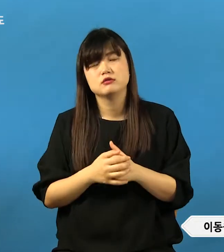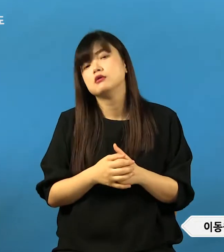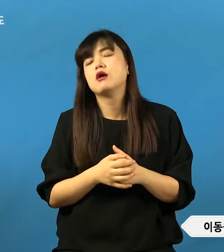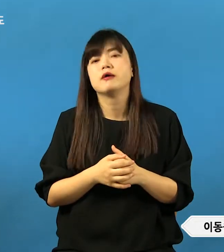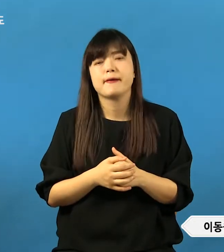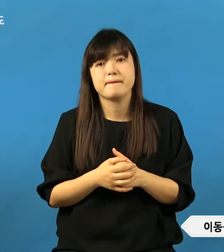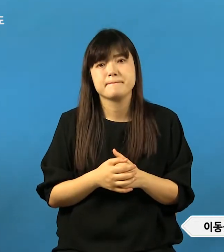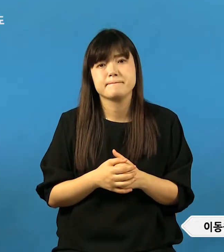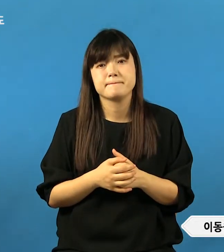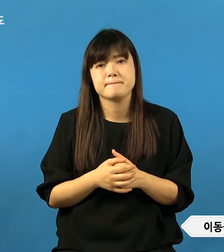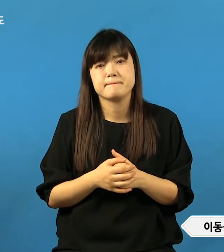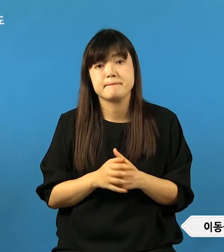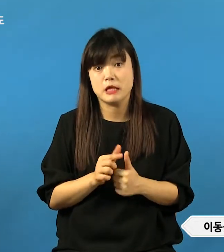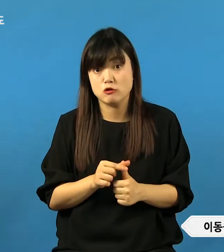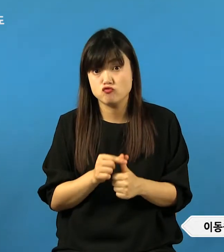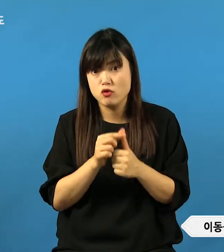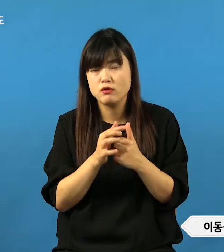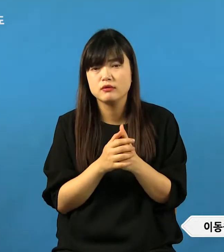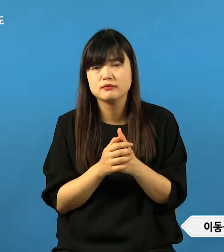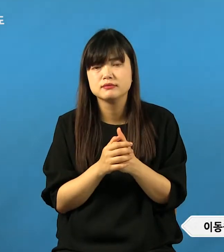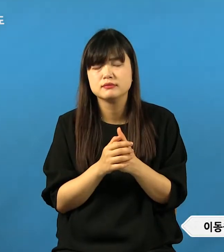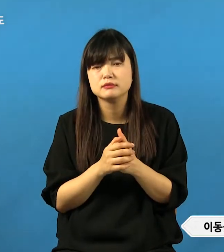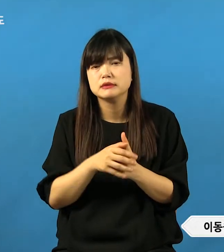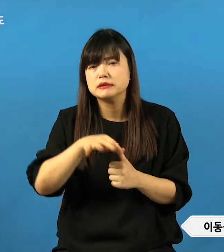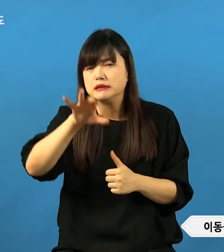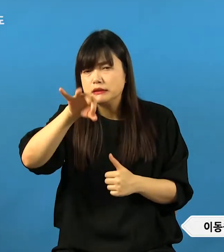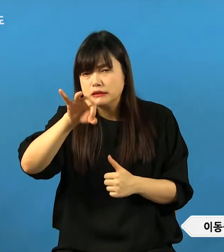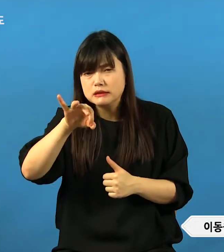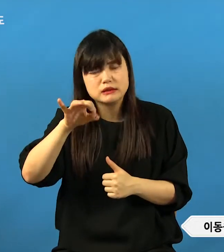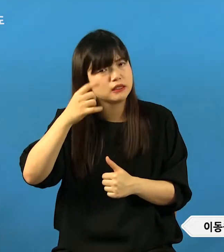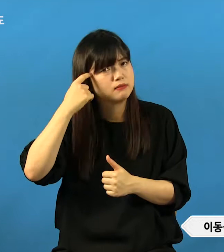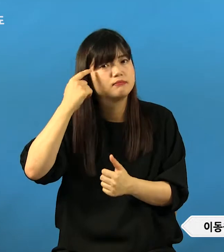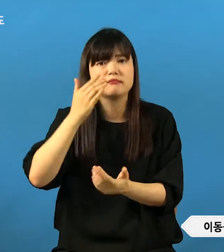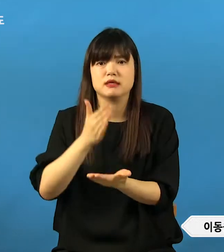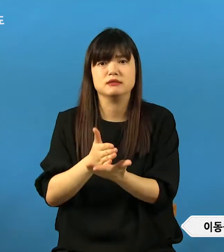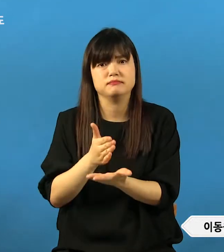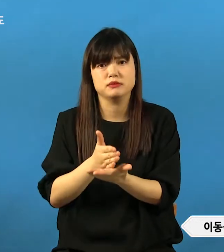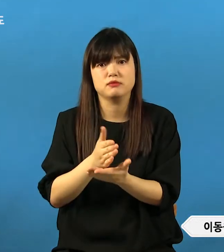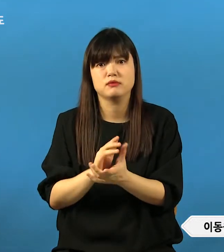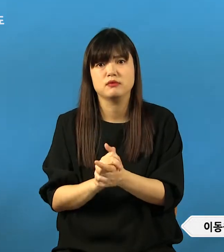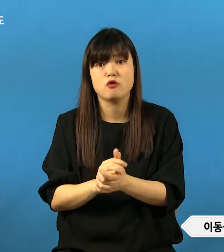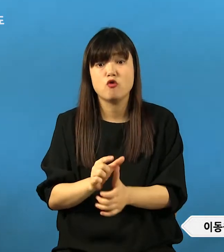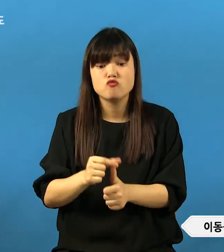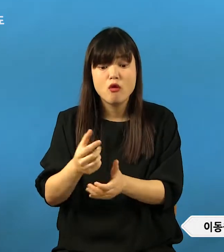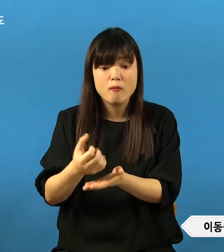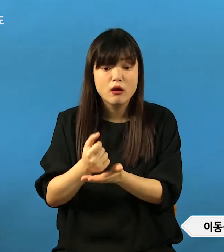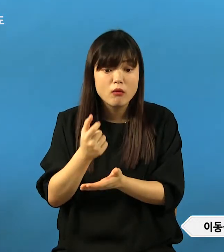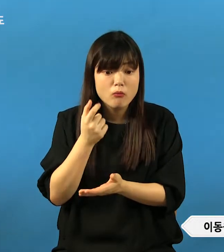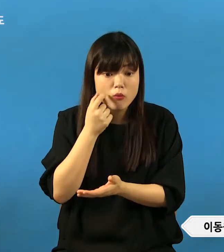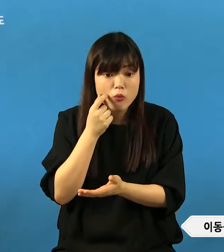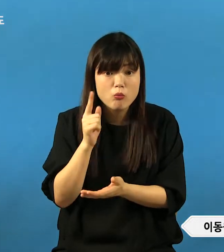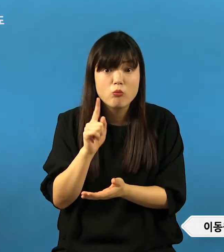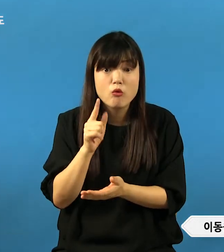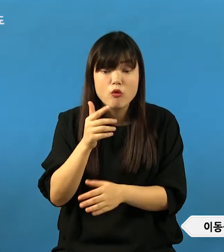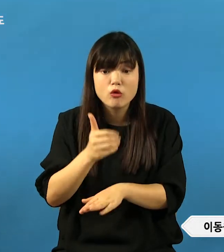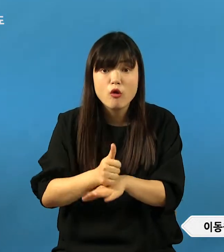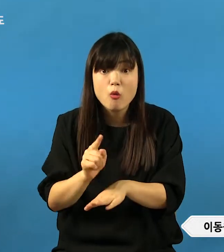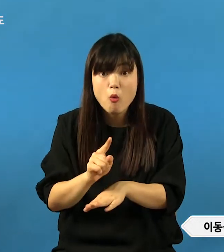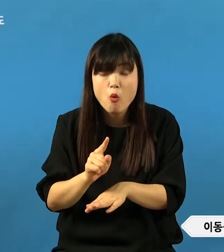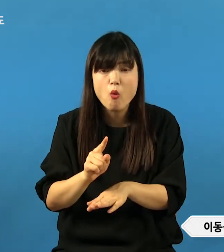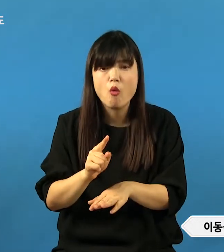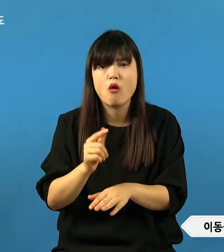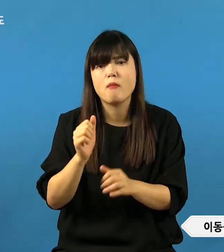구원. 이 구원을 등한히 여기시면 안 됩니다. 구원받지 못하면 어떻게 돼요?